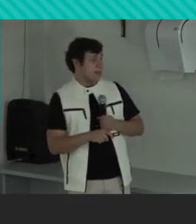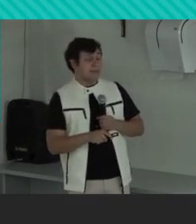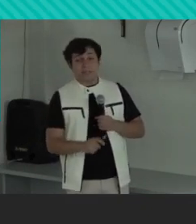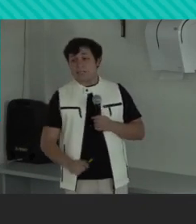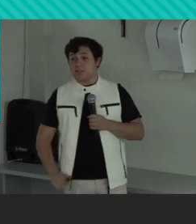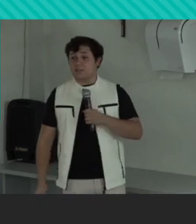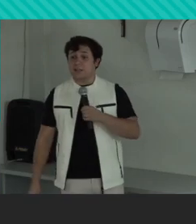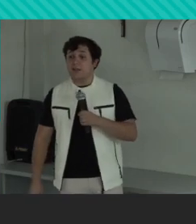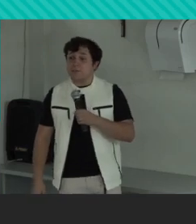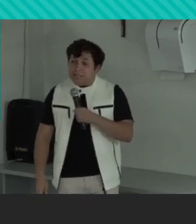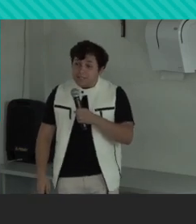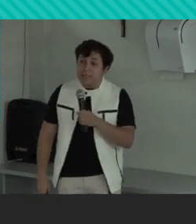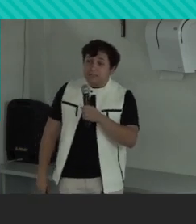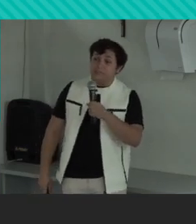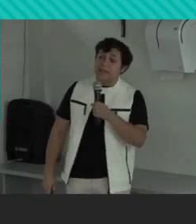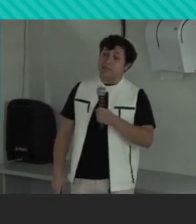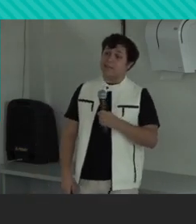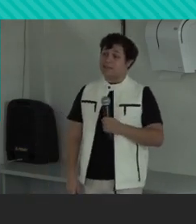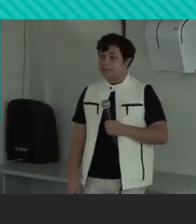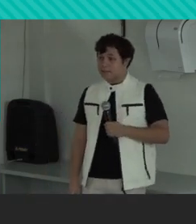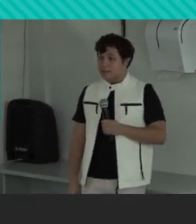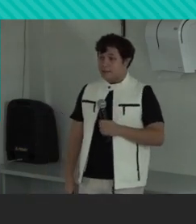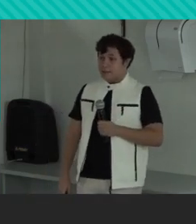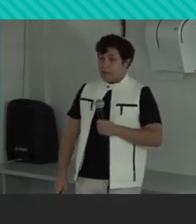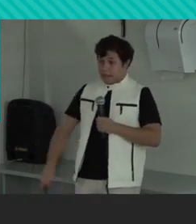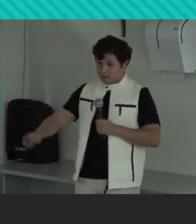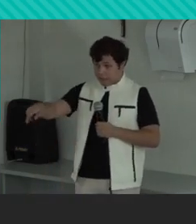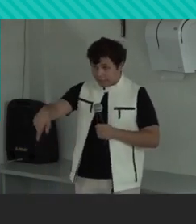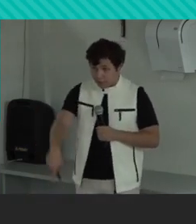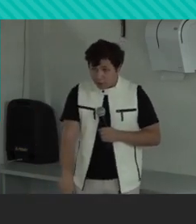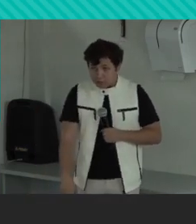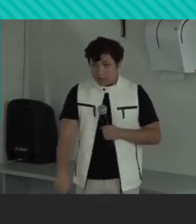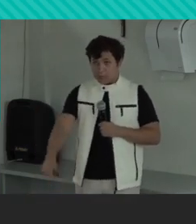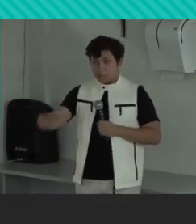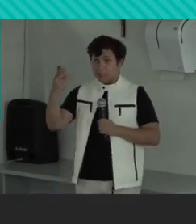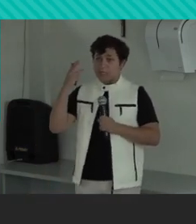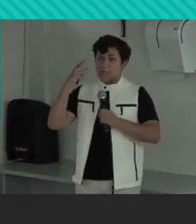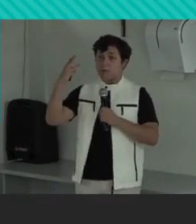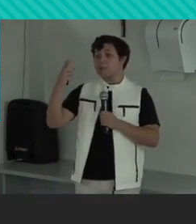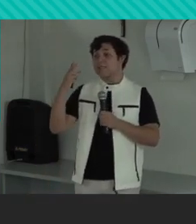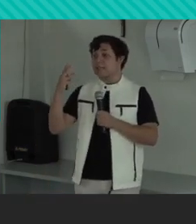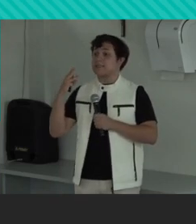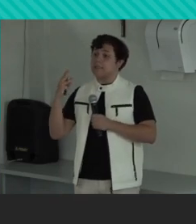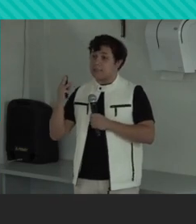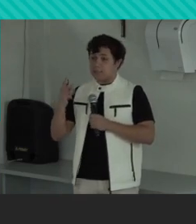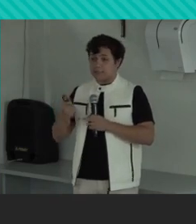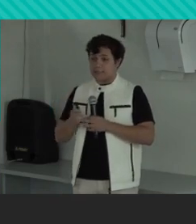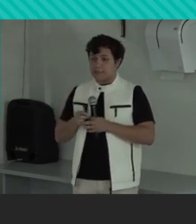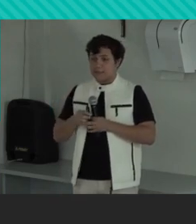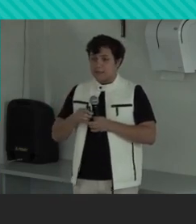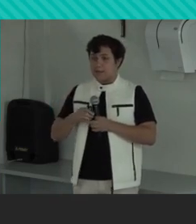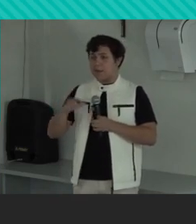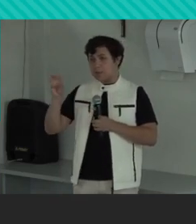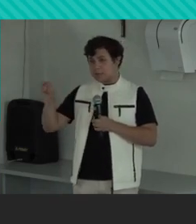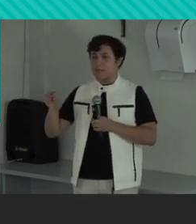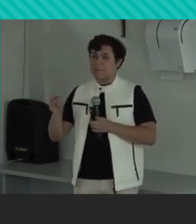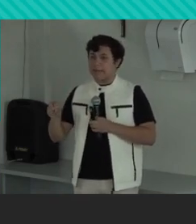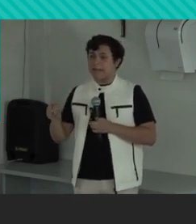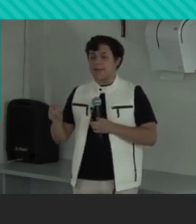de 300 lenguas de señas diferentes. En México tenemos 3 lenguas de señas distintas. La lengua de señas mexicana, que